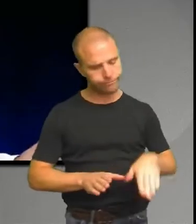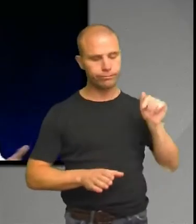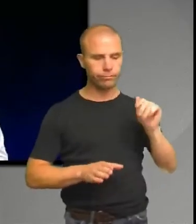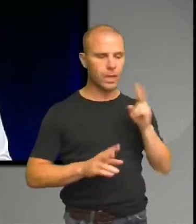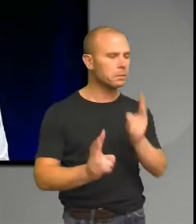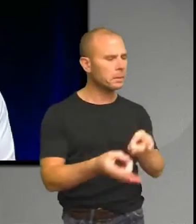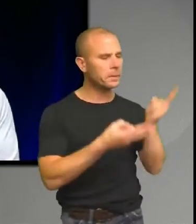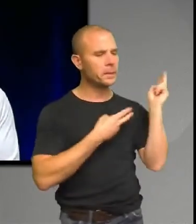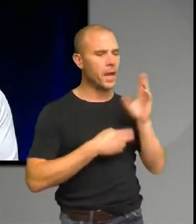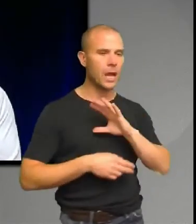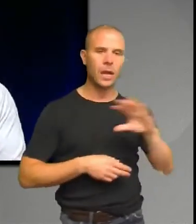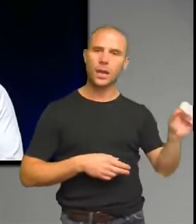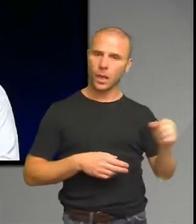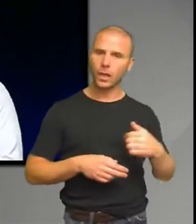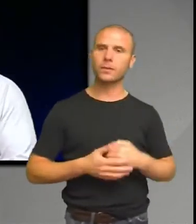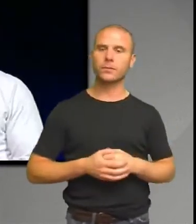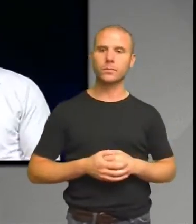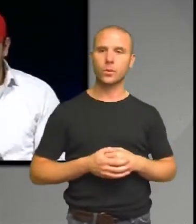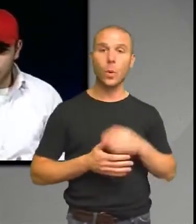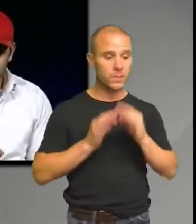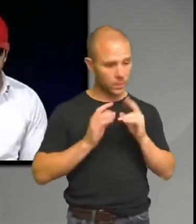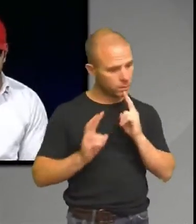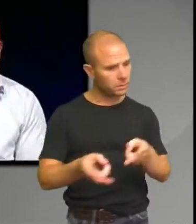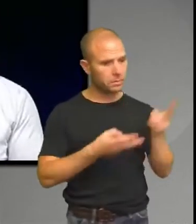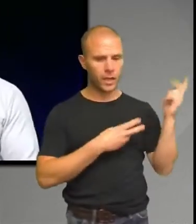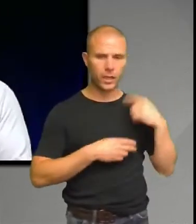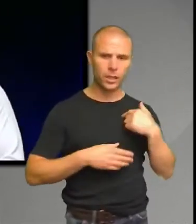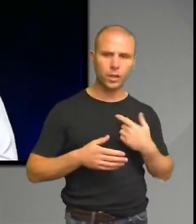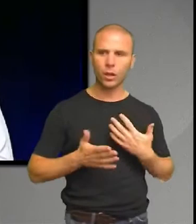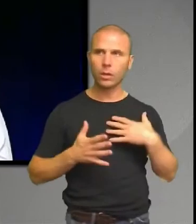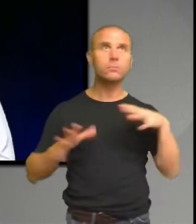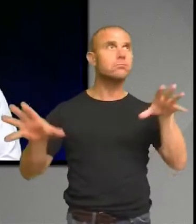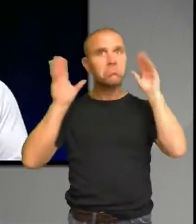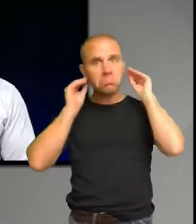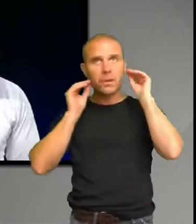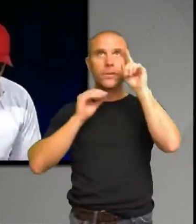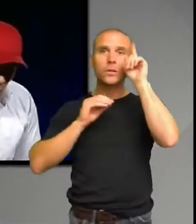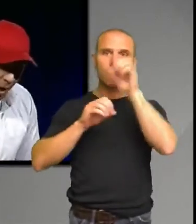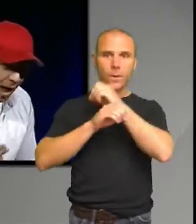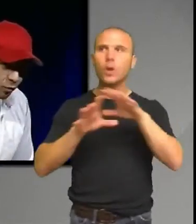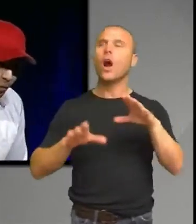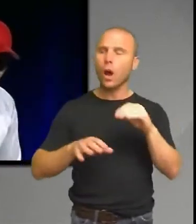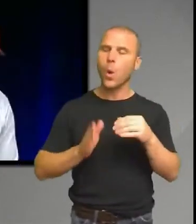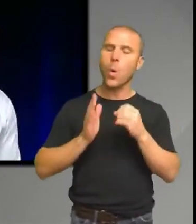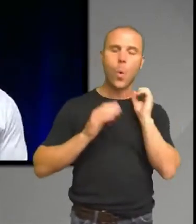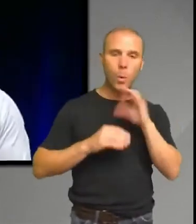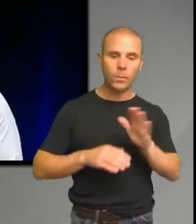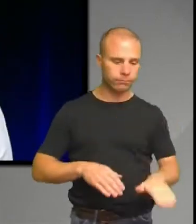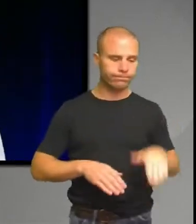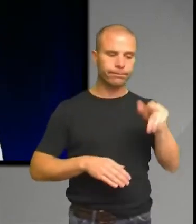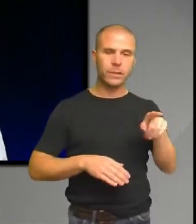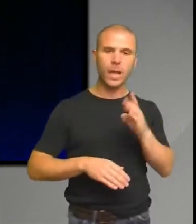alla andra. Och precis som alla andra står jag emot den här informationen som sa de som kommer härifrån kommer aldrig bli